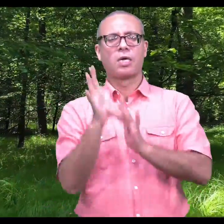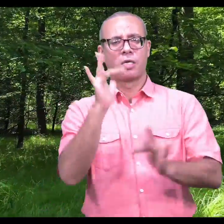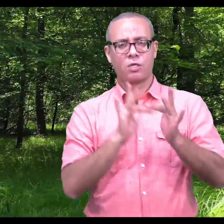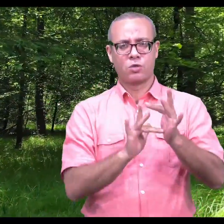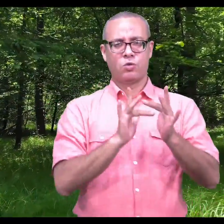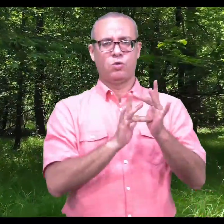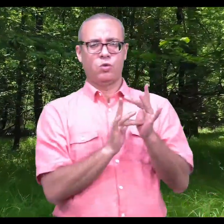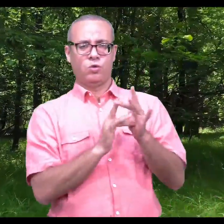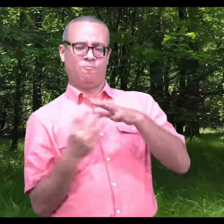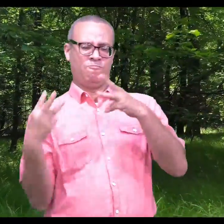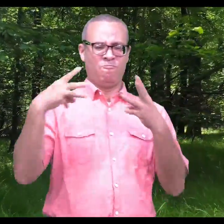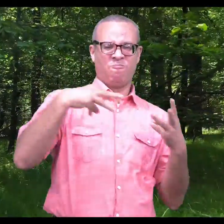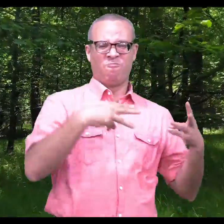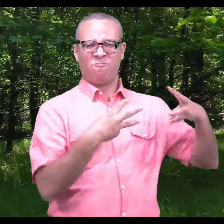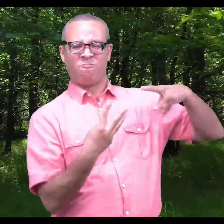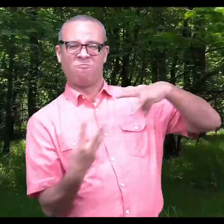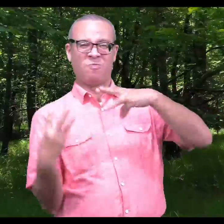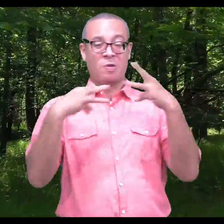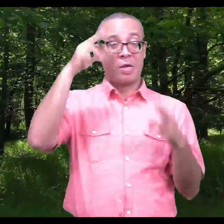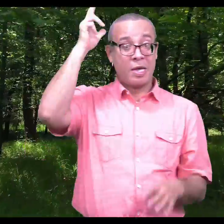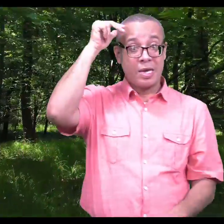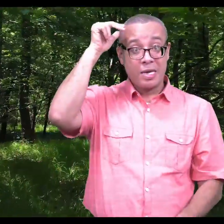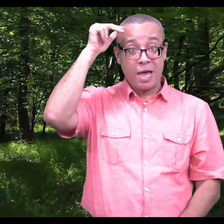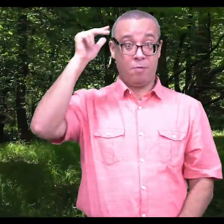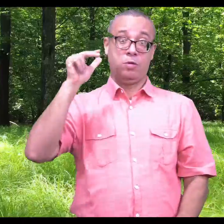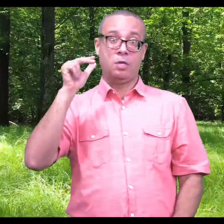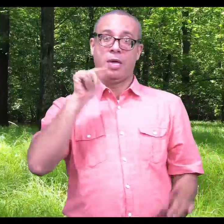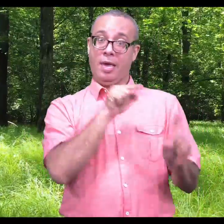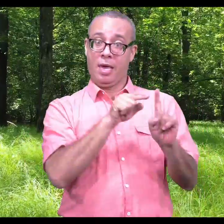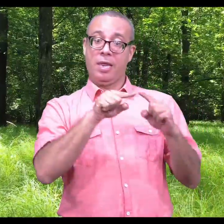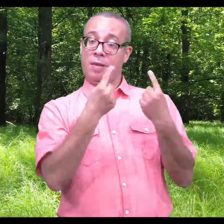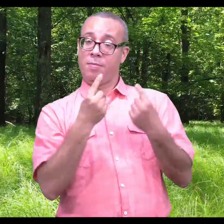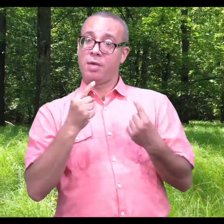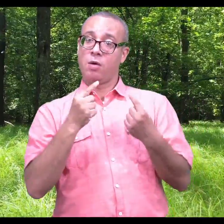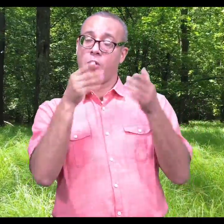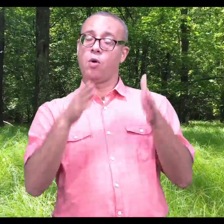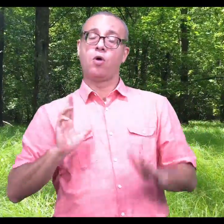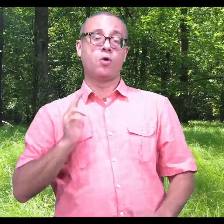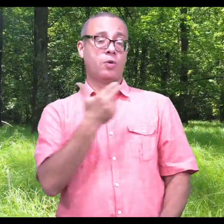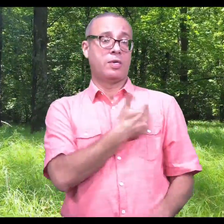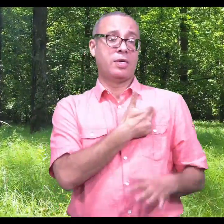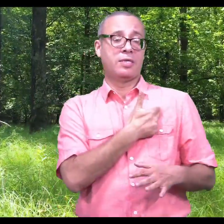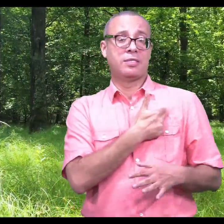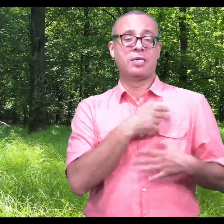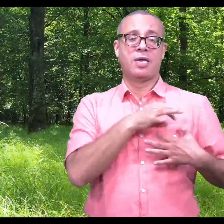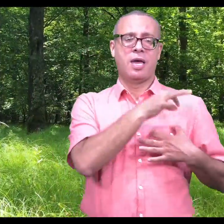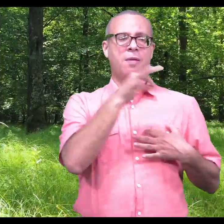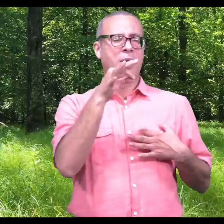se enfrentara cara a cara con el enemigo de nuestras almas. Ahora, eso plantea un problema aparente. ¿Acaso no dice la